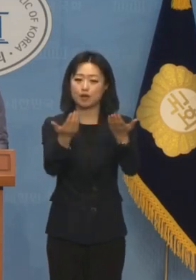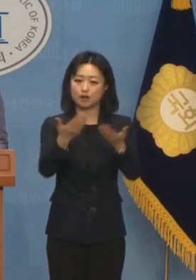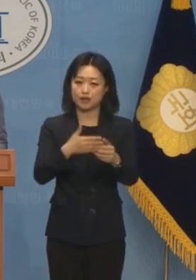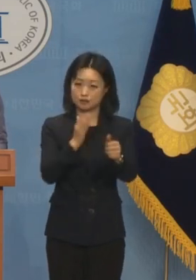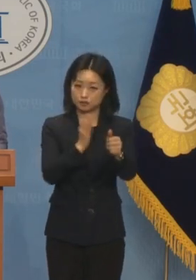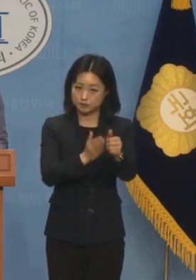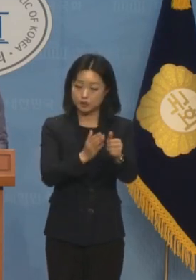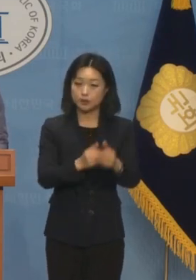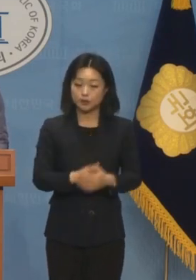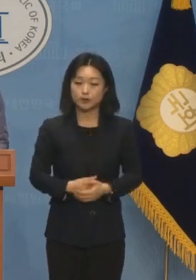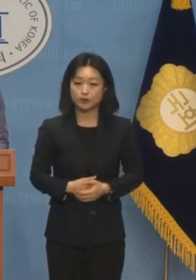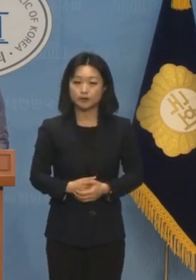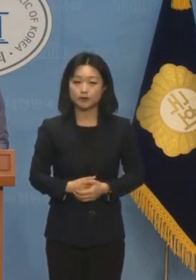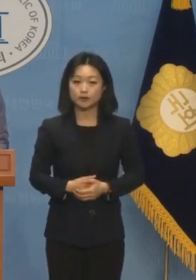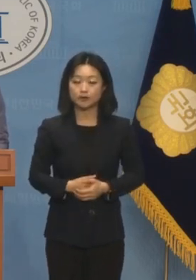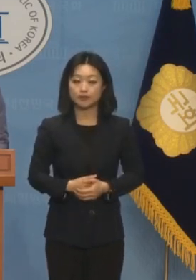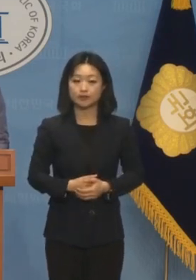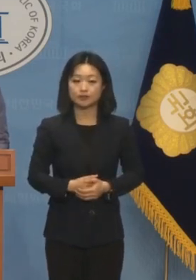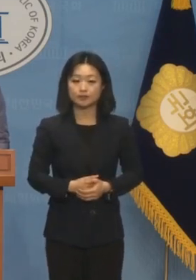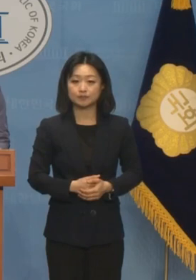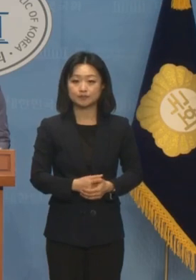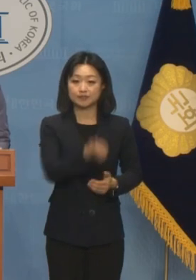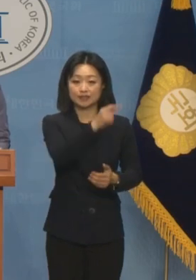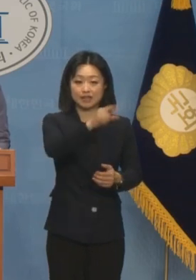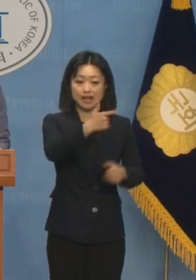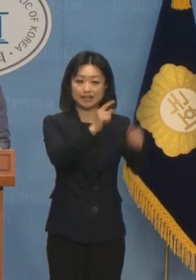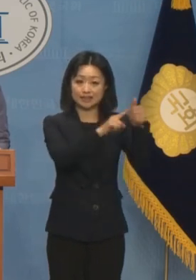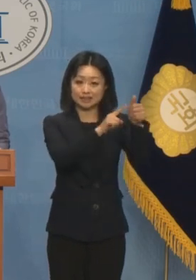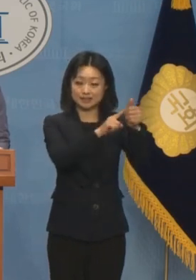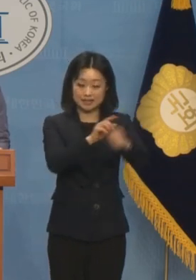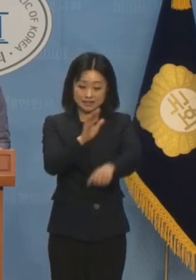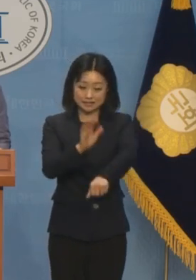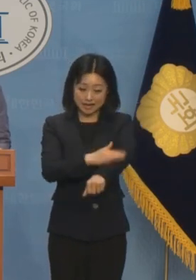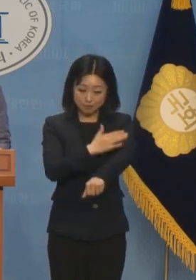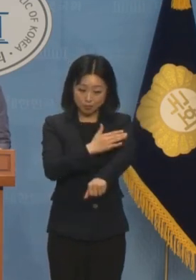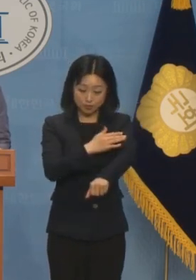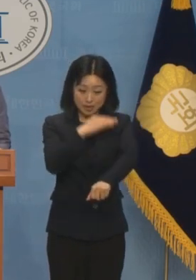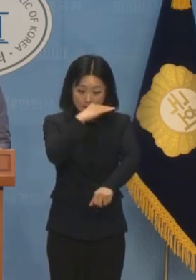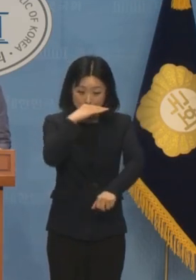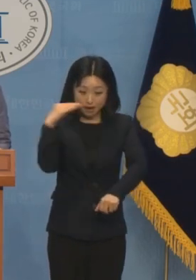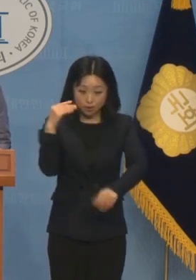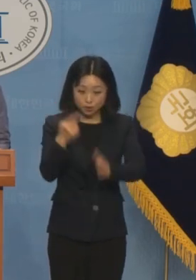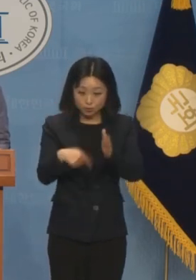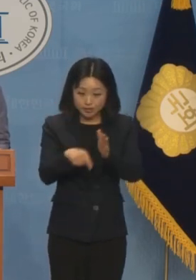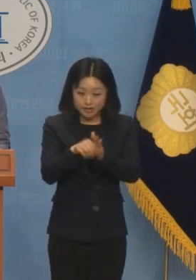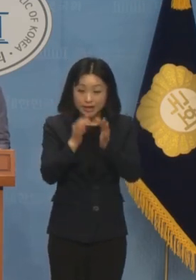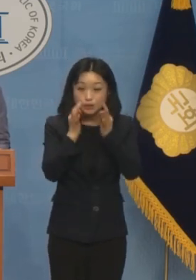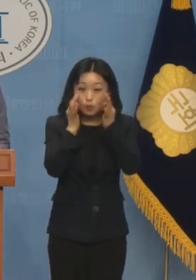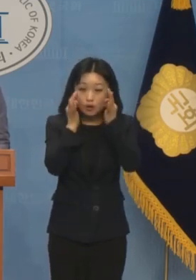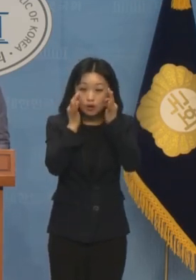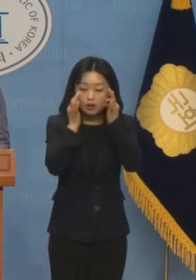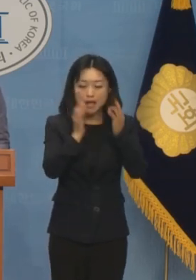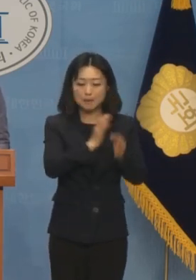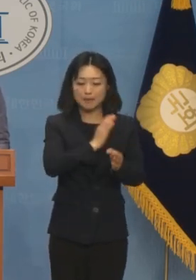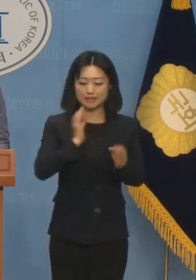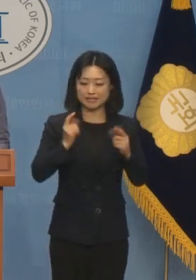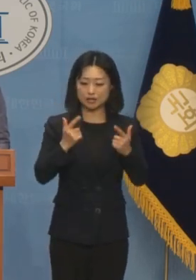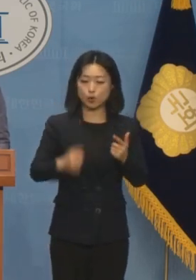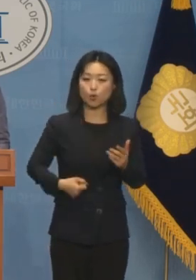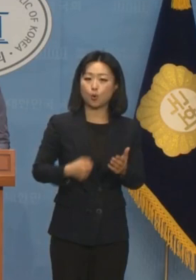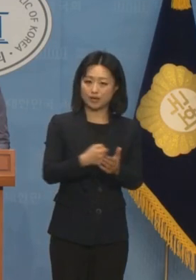순서입니다. 본인의 말대로 잘못을 바로 잡으려는 노력은 배신이 아니라